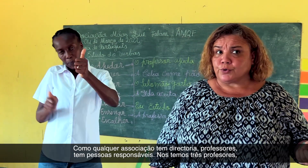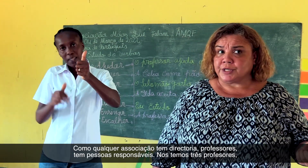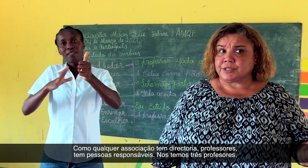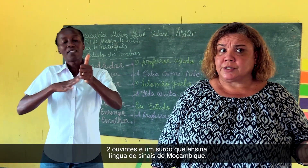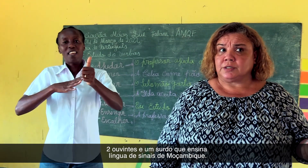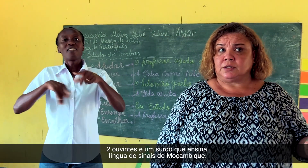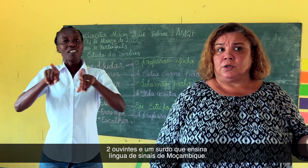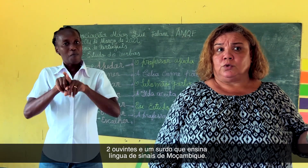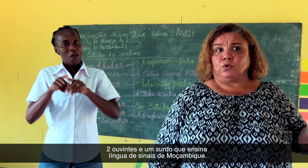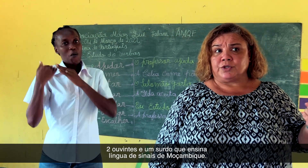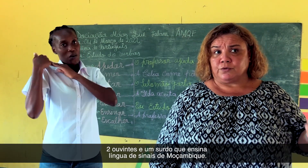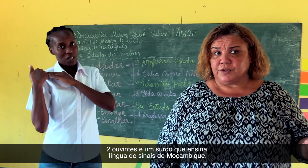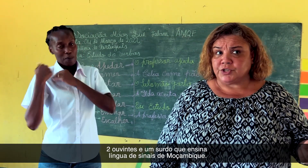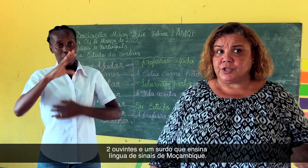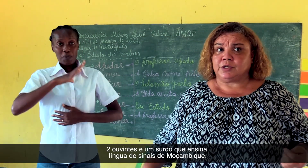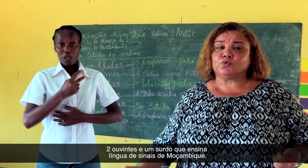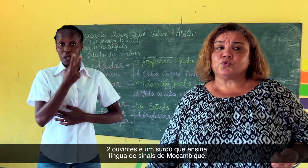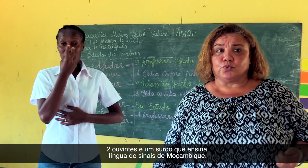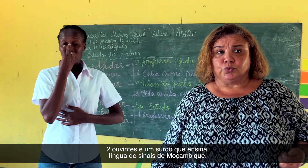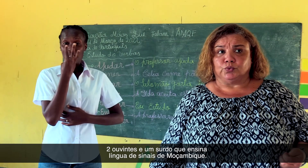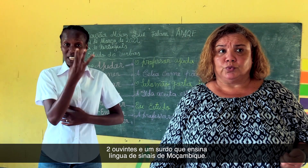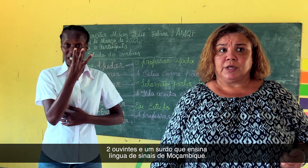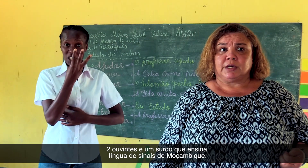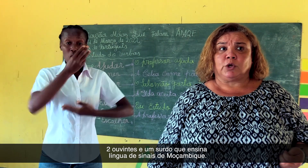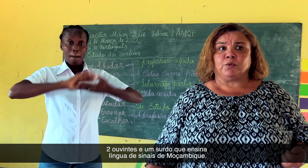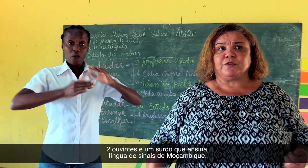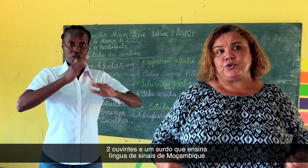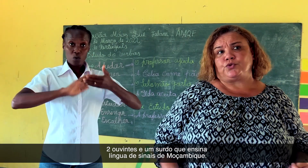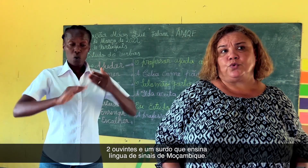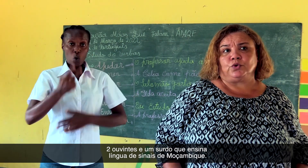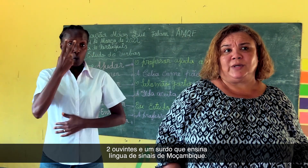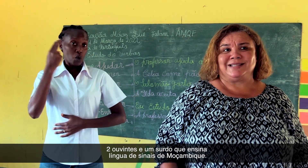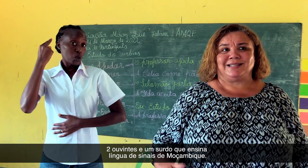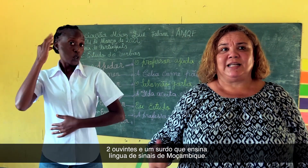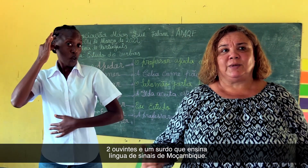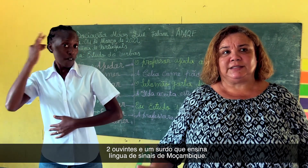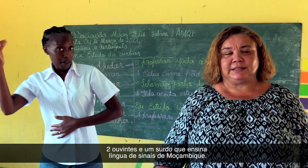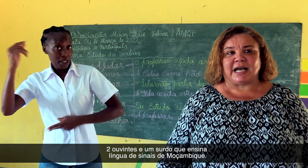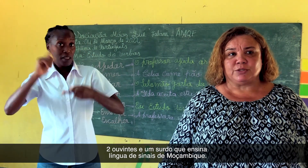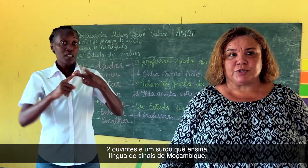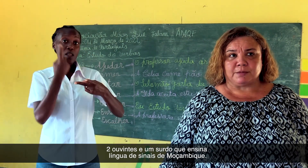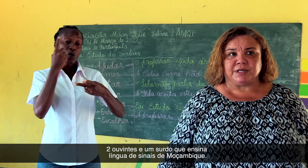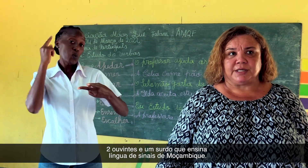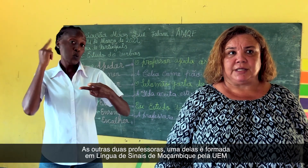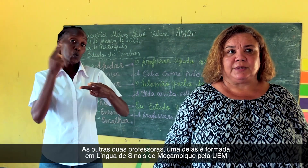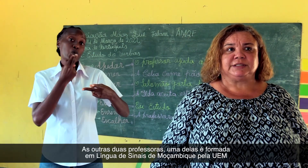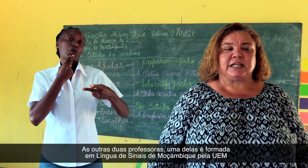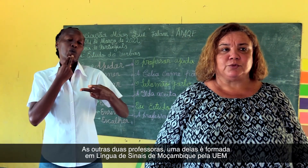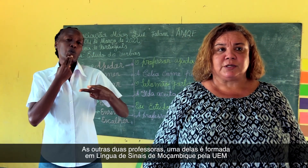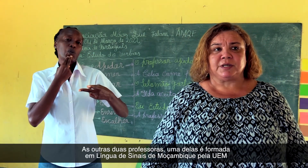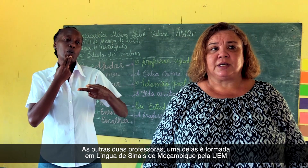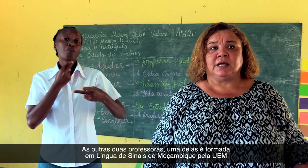professores, dois ouvintes e um surdo. Então, o professor surdo ensina a língua de sinal de Moçambique.